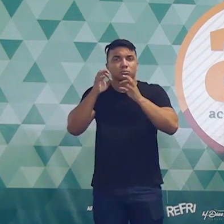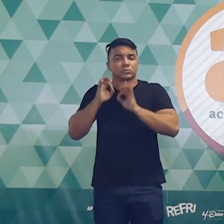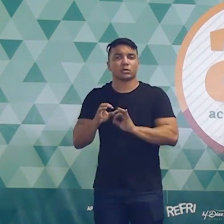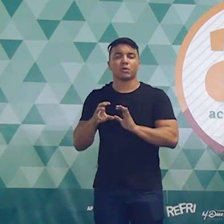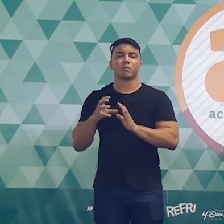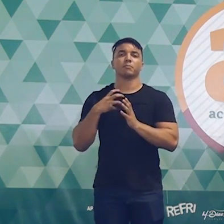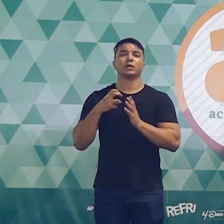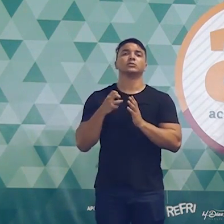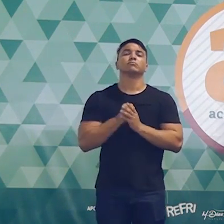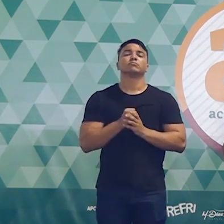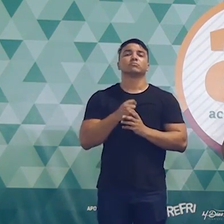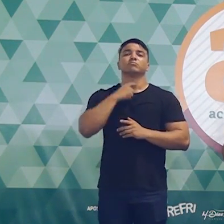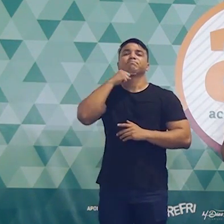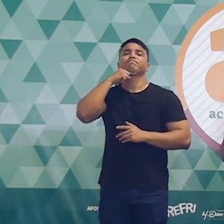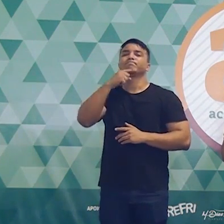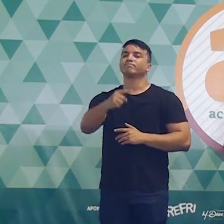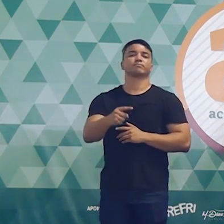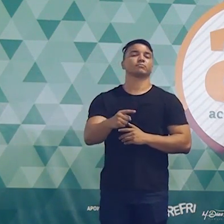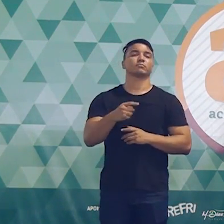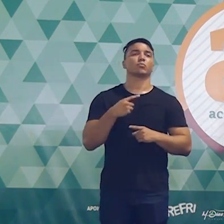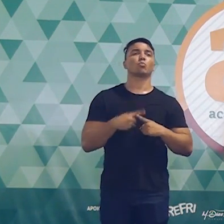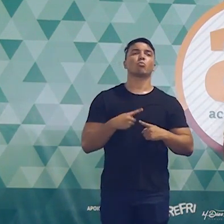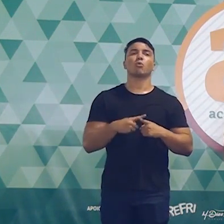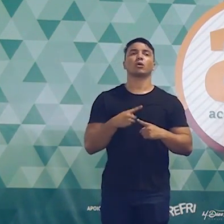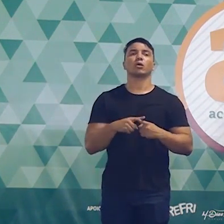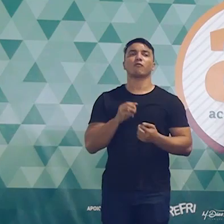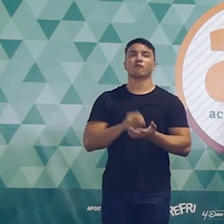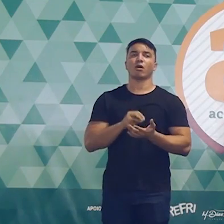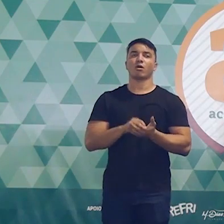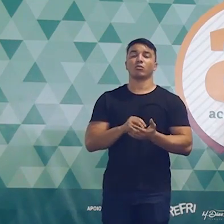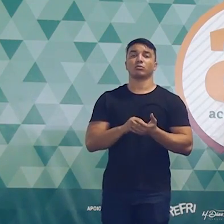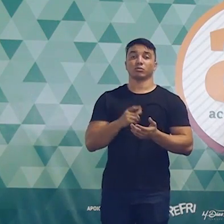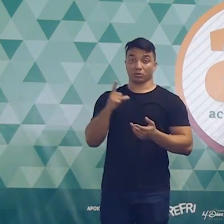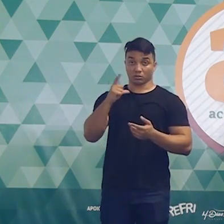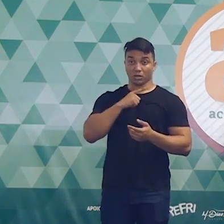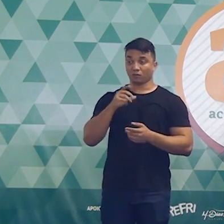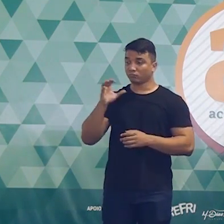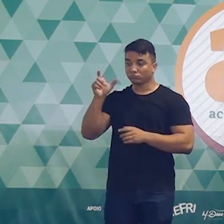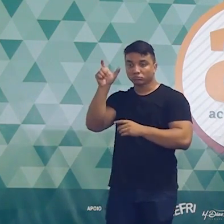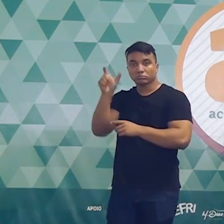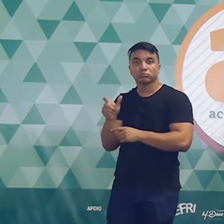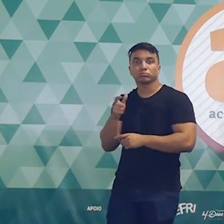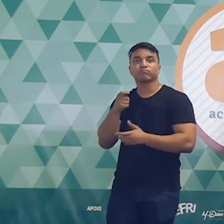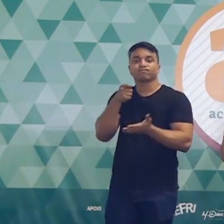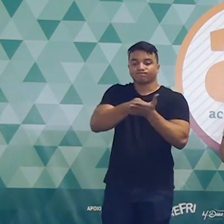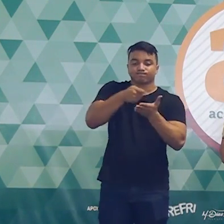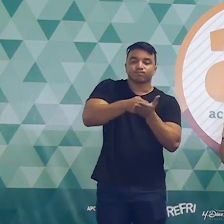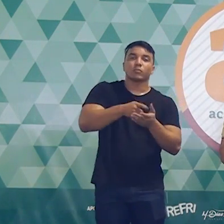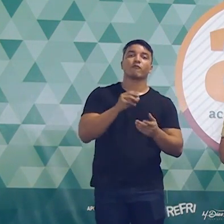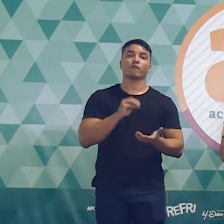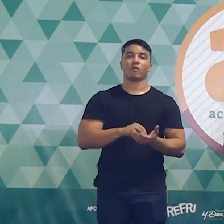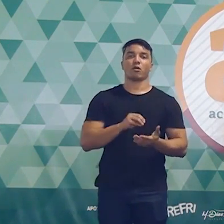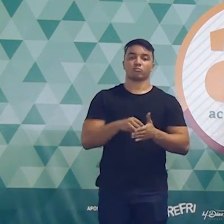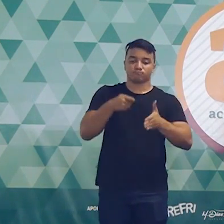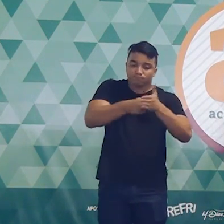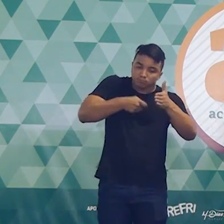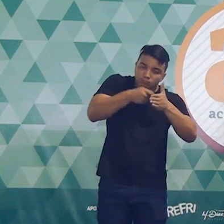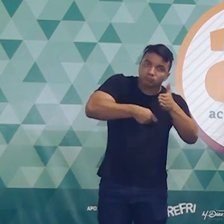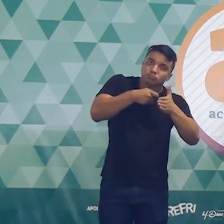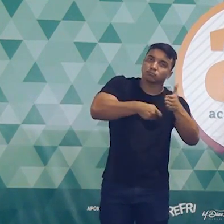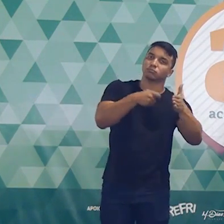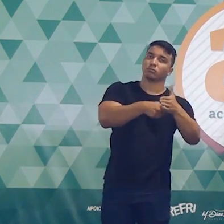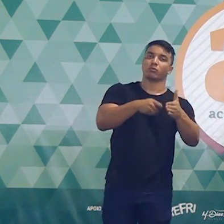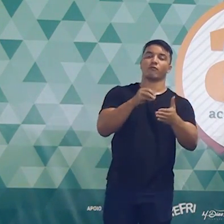essas garantias não têm funcionado. Mas por que não tem funcionado? Porque você mesmo não as exige, porque